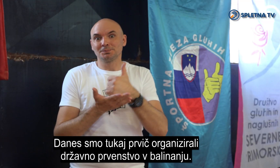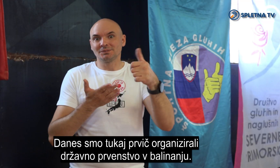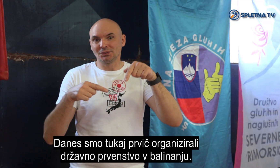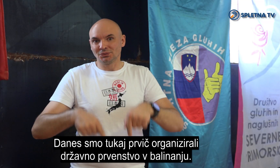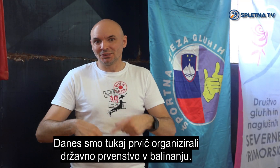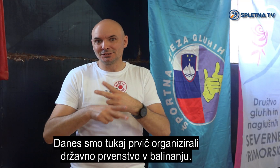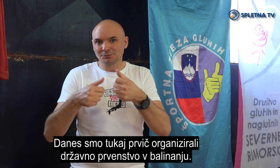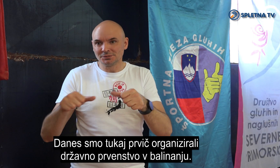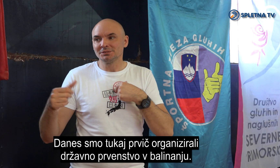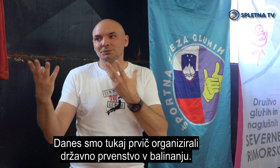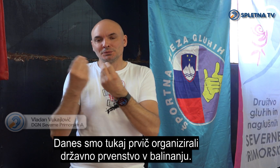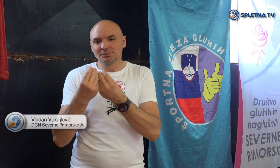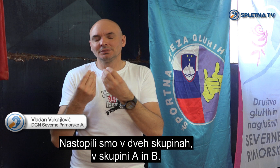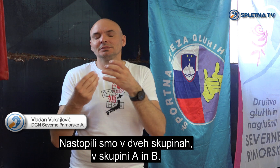Hey, I got a confession.